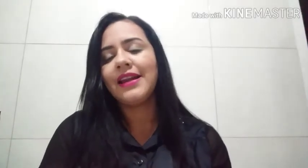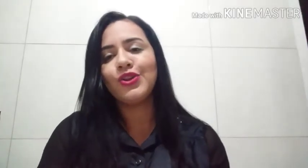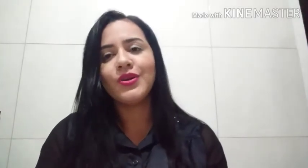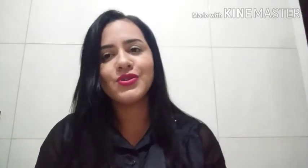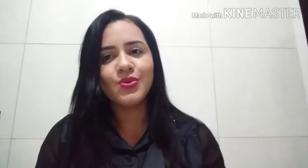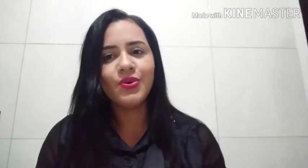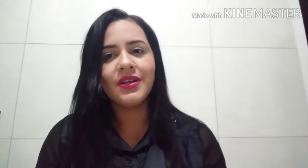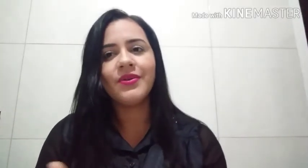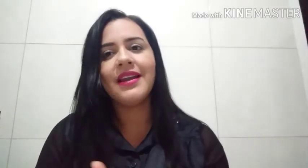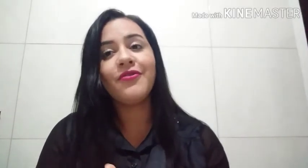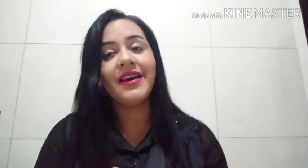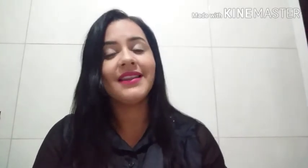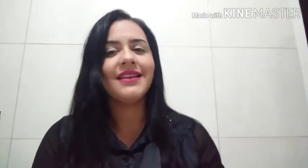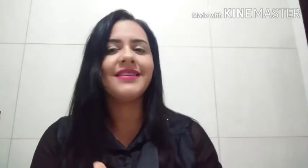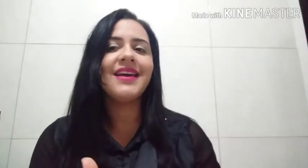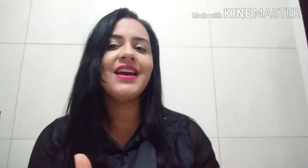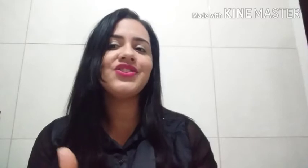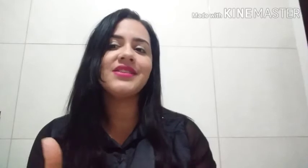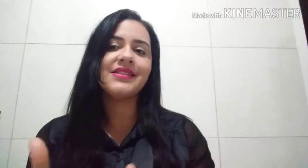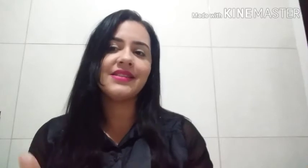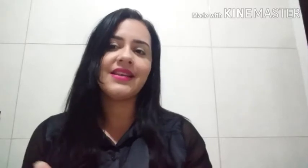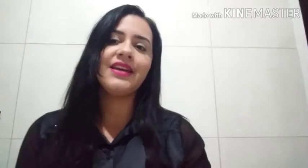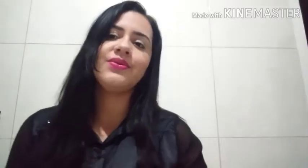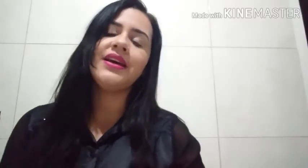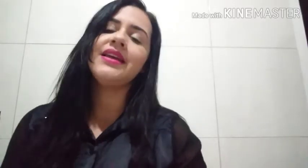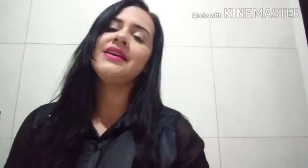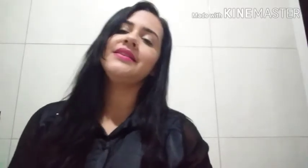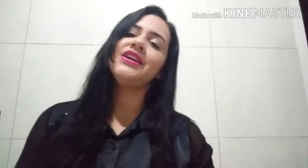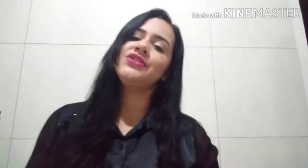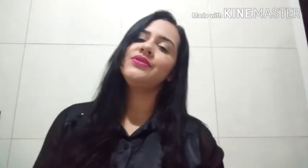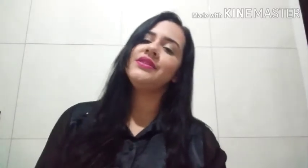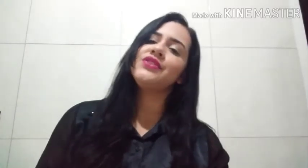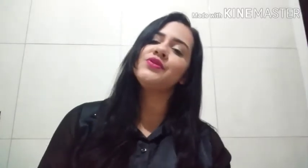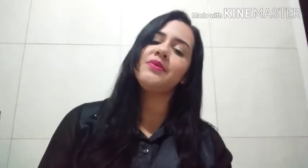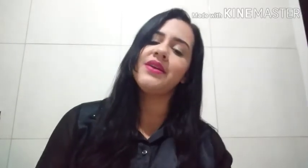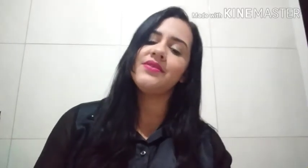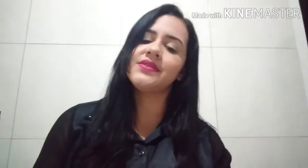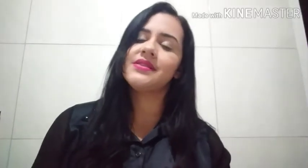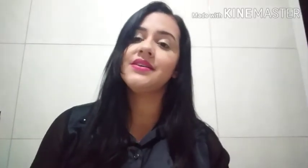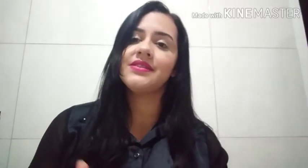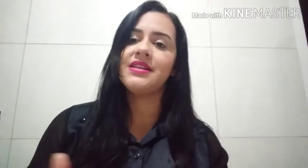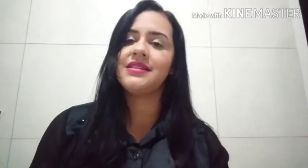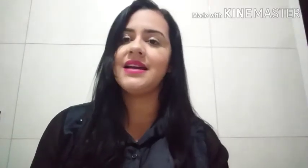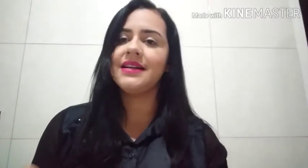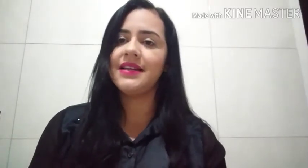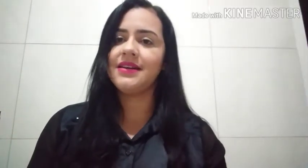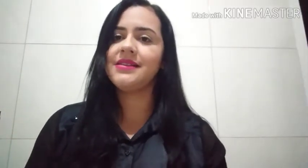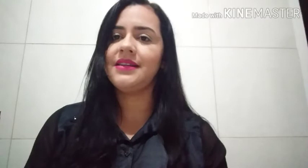literatura surda, quando ela é ofertada desde cedo, né, desde os primeiros anos iniciais da criança, né, na